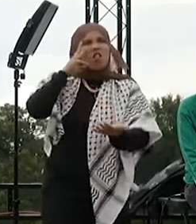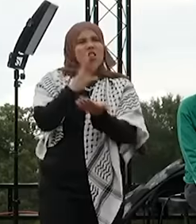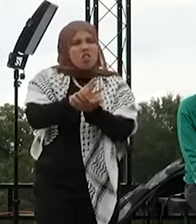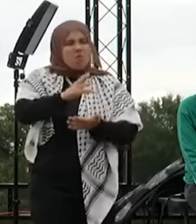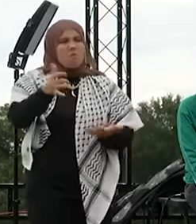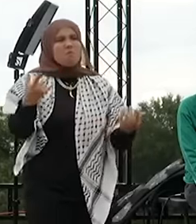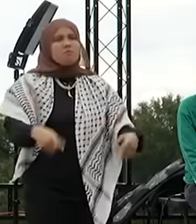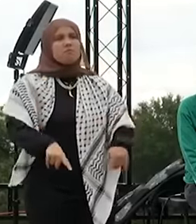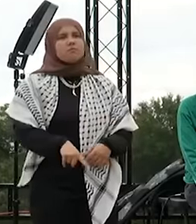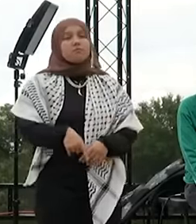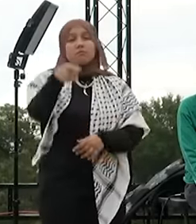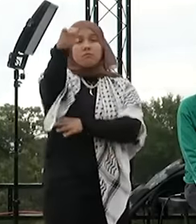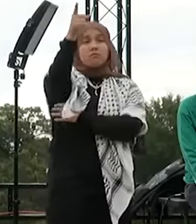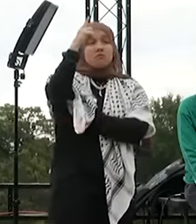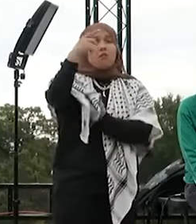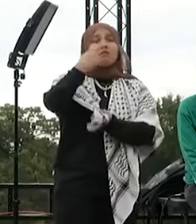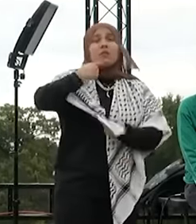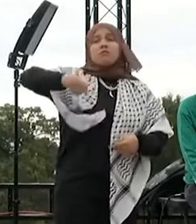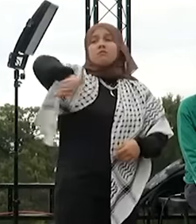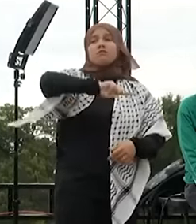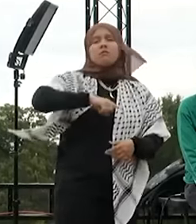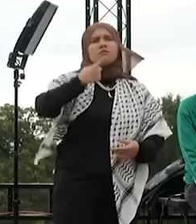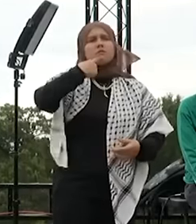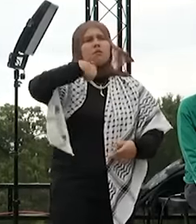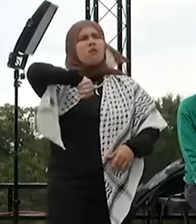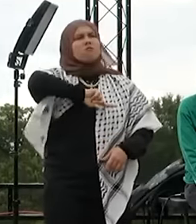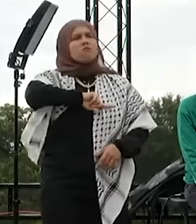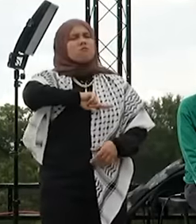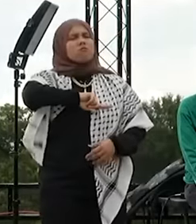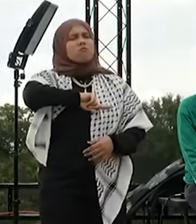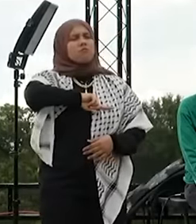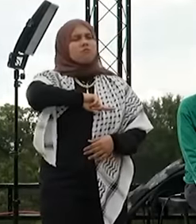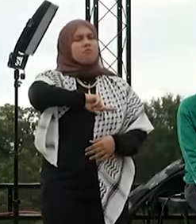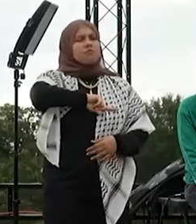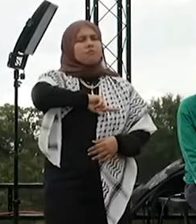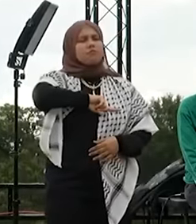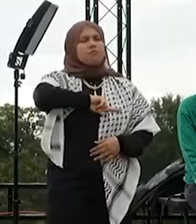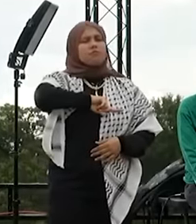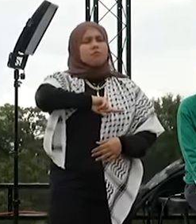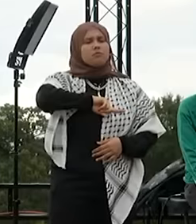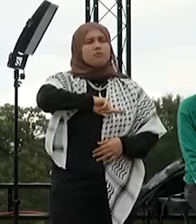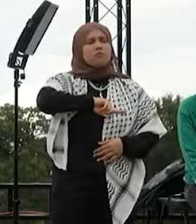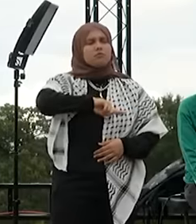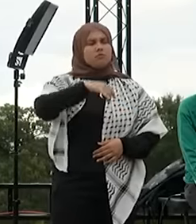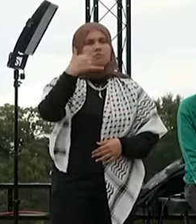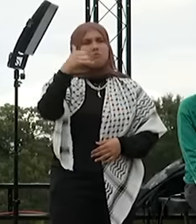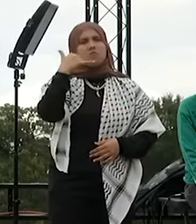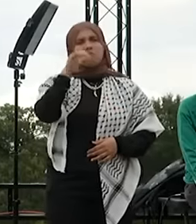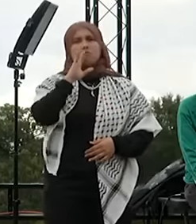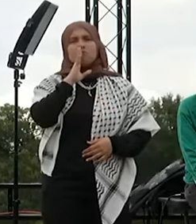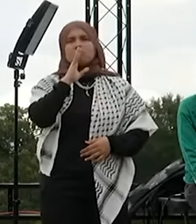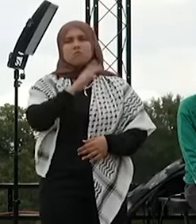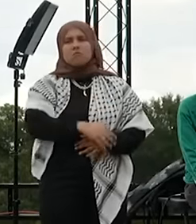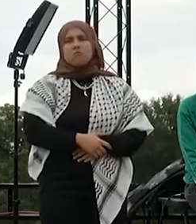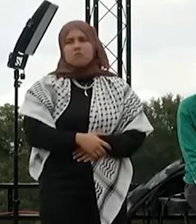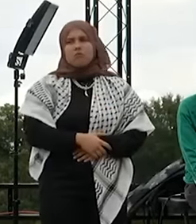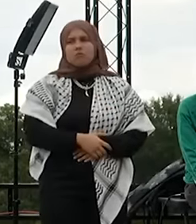And Allah subhanahu wa ta'ala tells us, God tells us in the Quran, وَاللَّهُ عَلَى كُلِّ شَيْءٍ